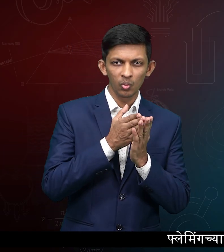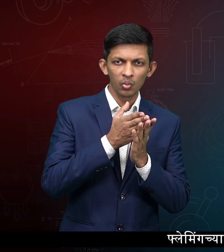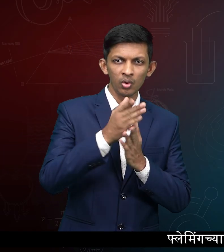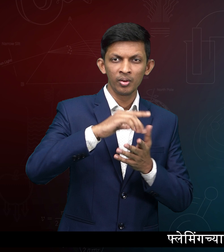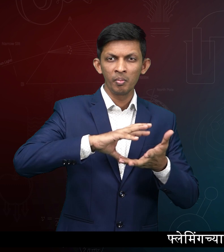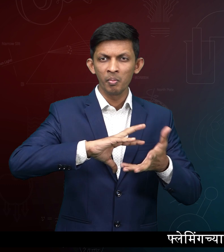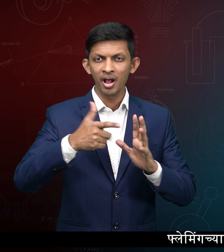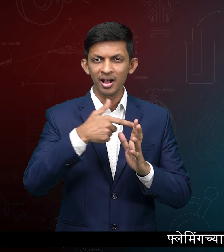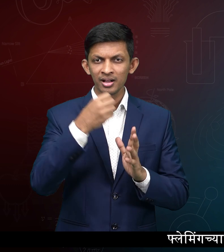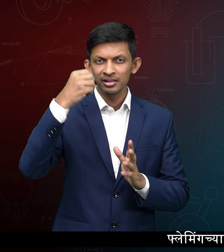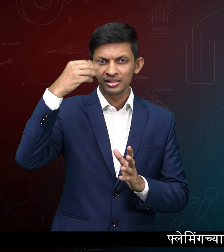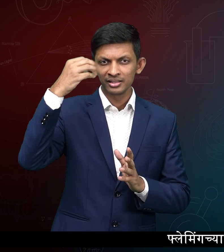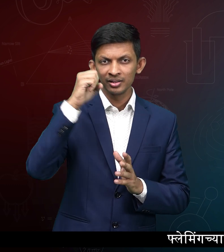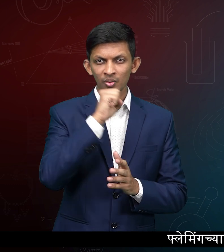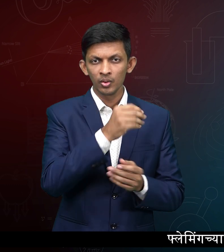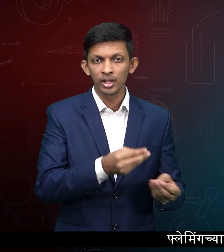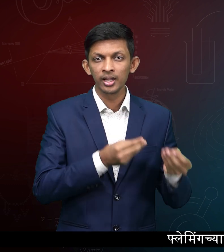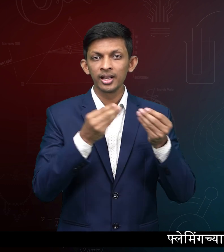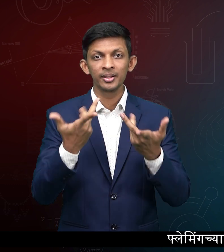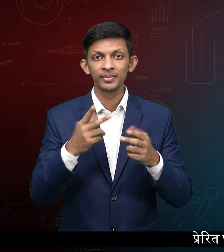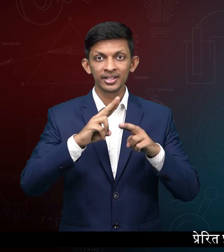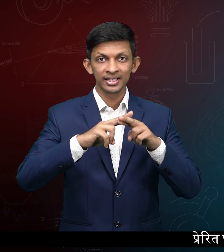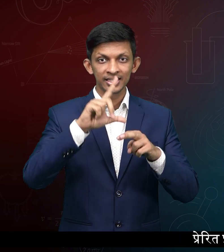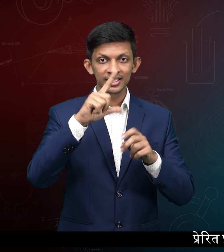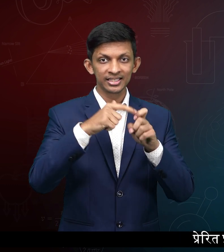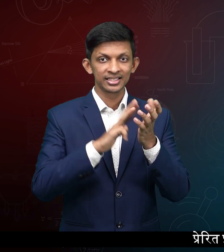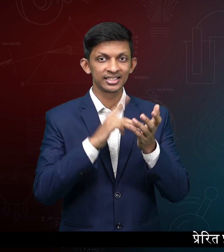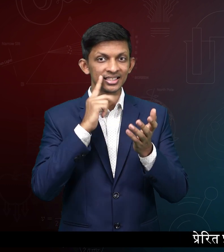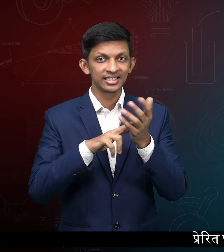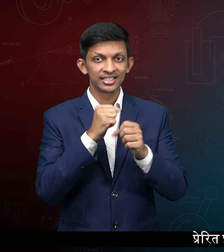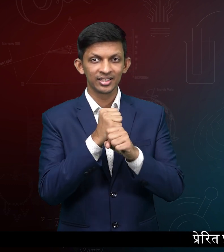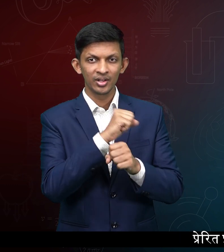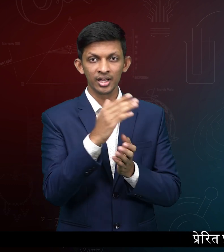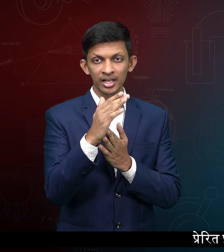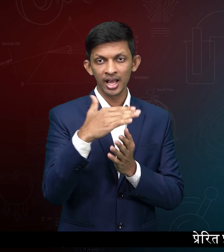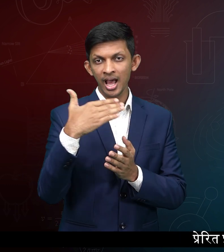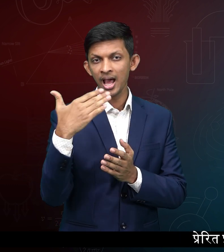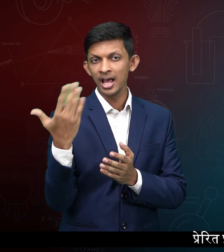फ्लेमिंगच्या उजव्या हाताच्या नियमानुसार प्रेरित प्रवाहाची दिशा कुंडलीतील